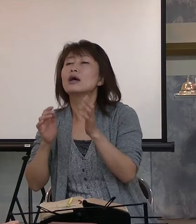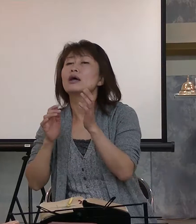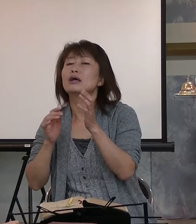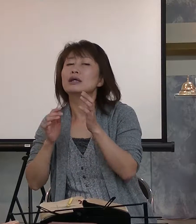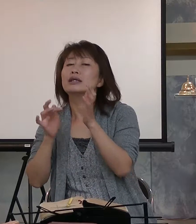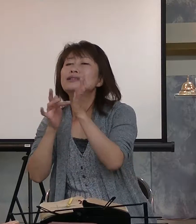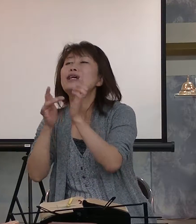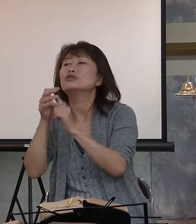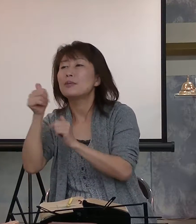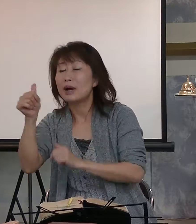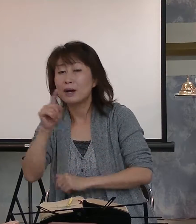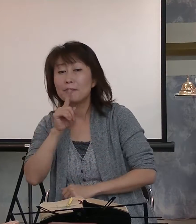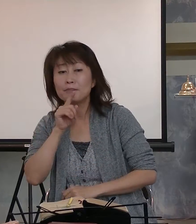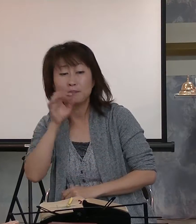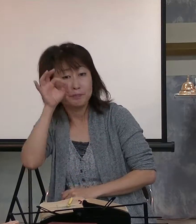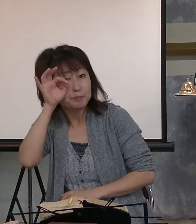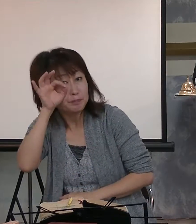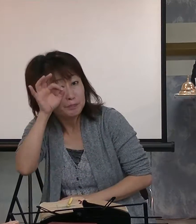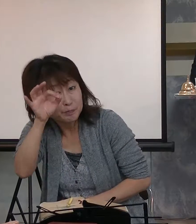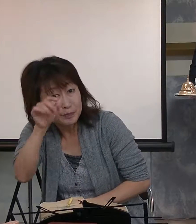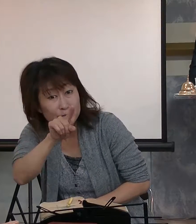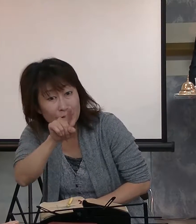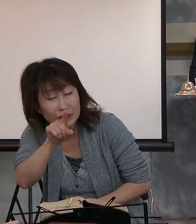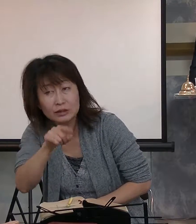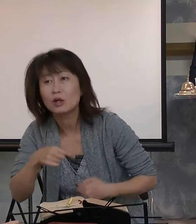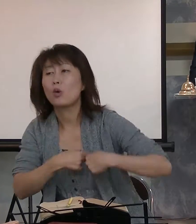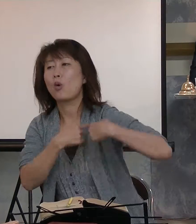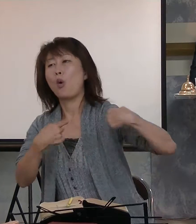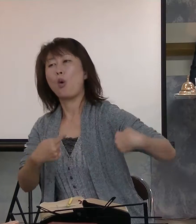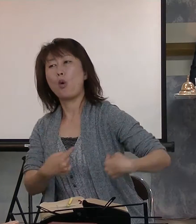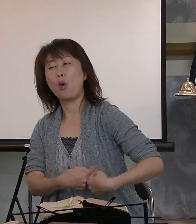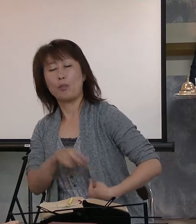ス様が見ております。